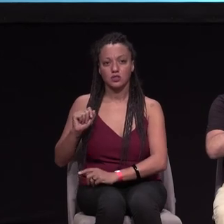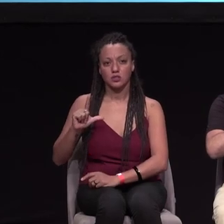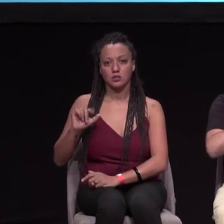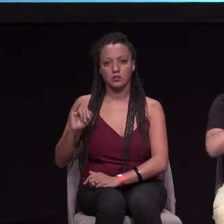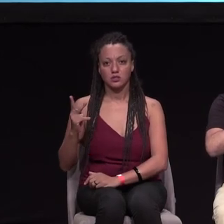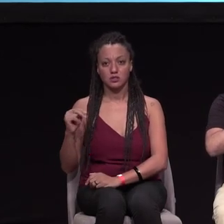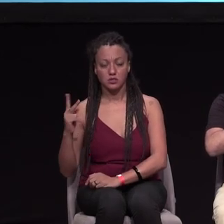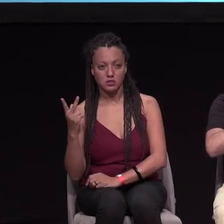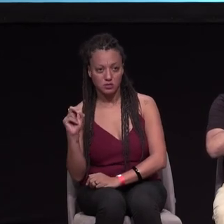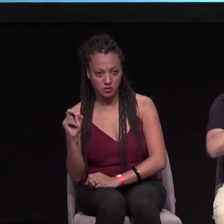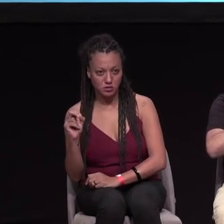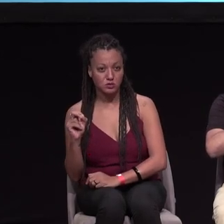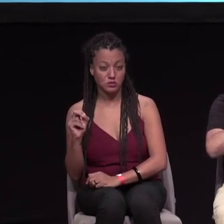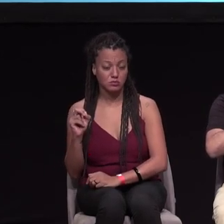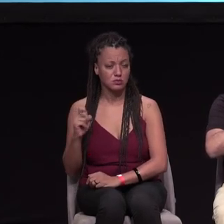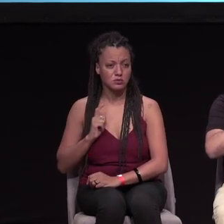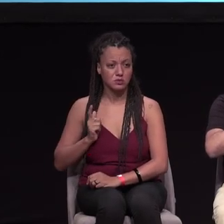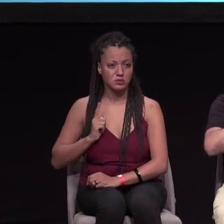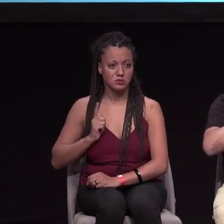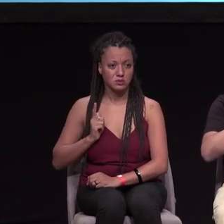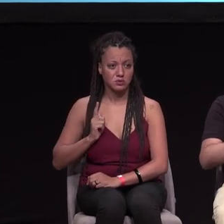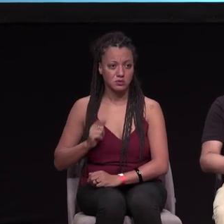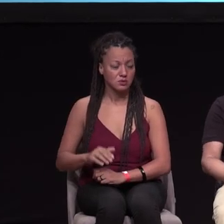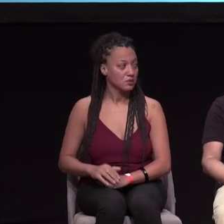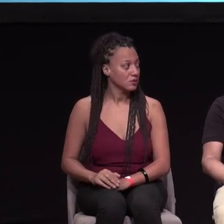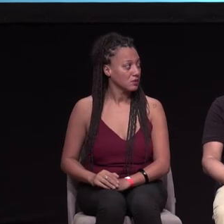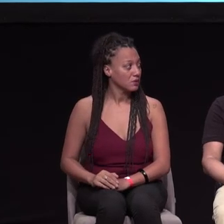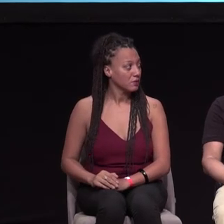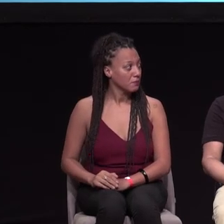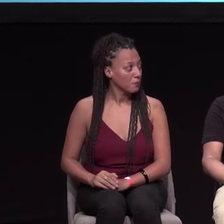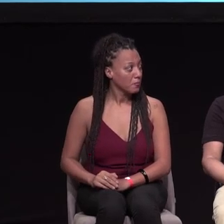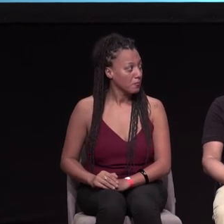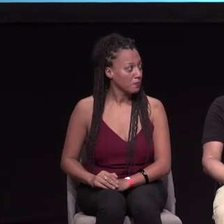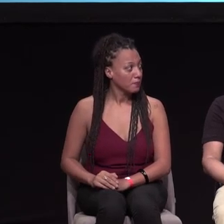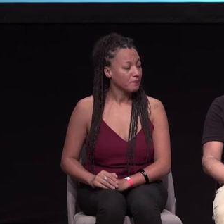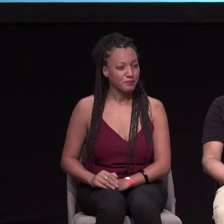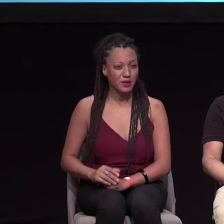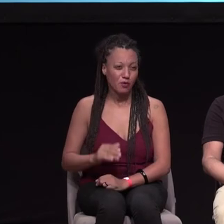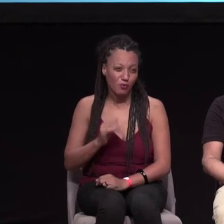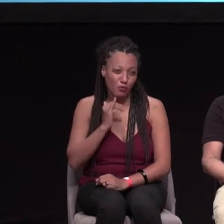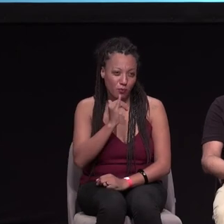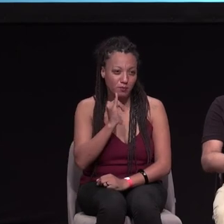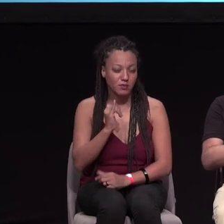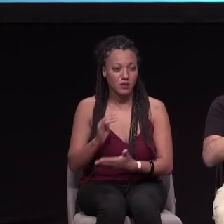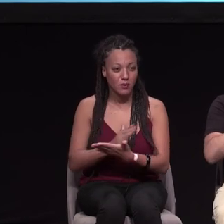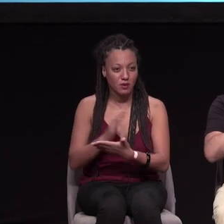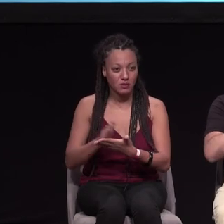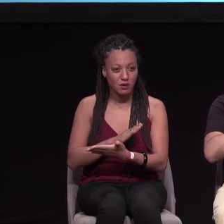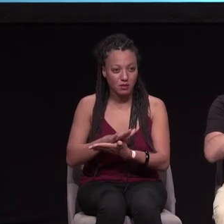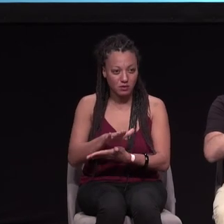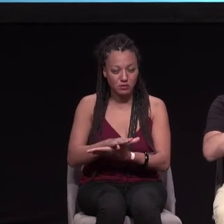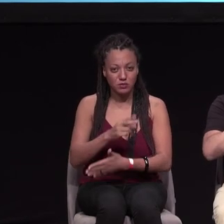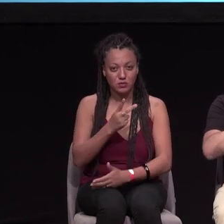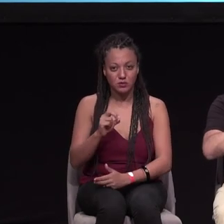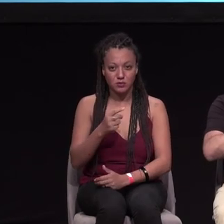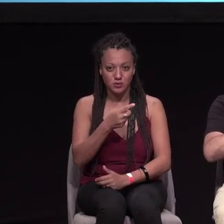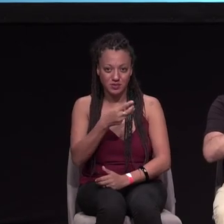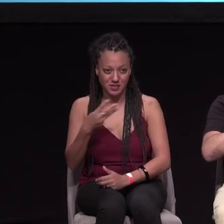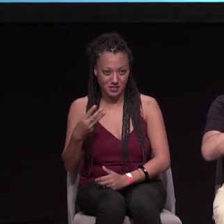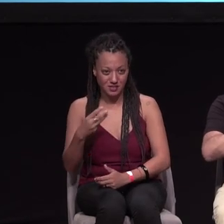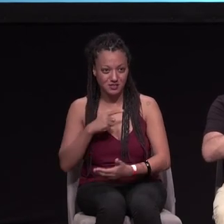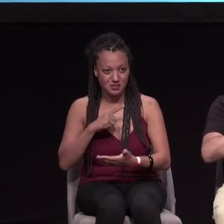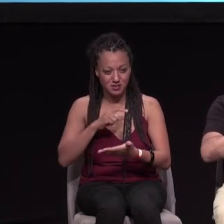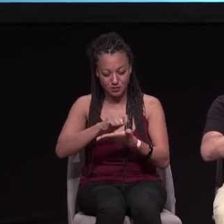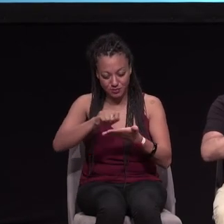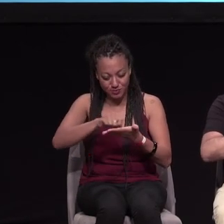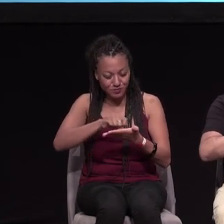e que inclusive não comentava com vocês agora há pouco a questão do catálogo de 2003 enfim na descrição do catálogo geral